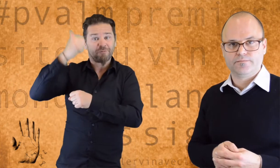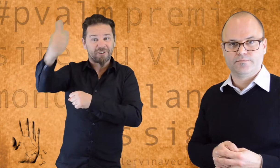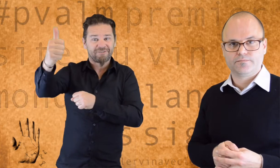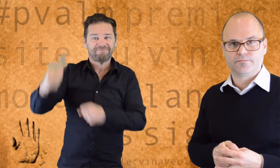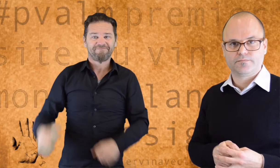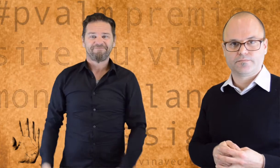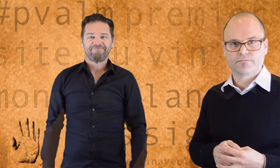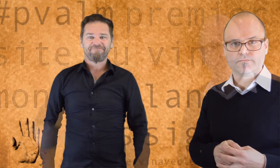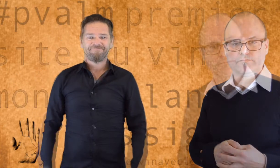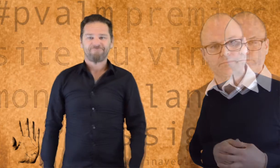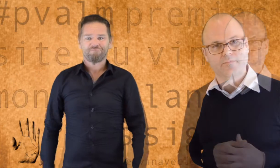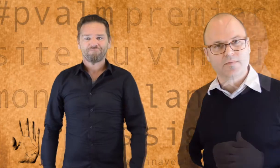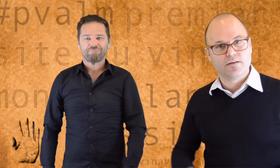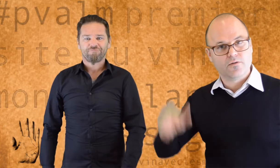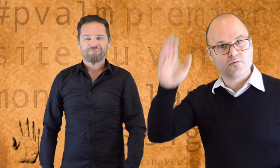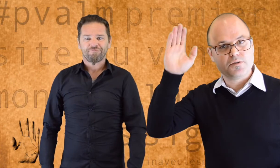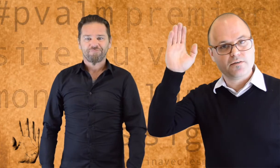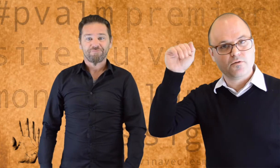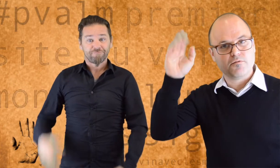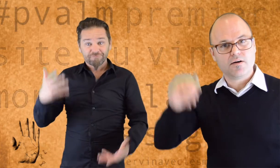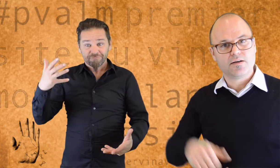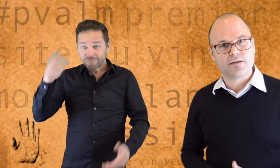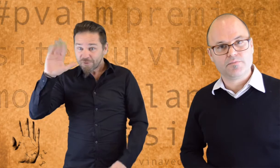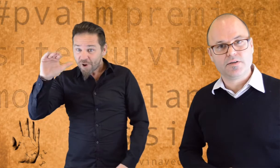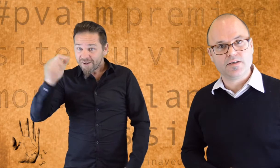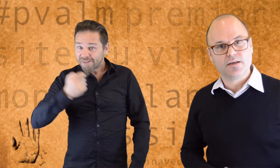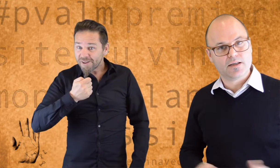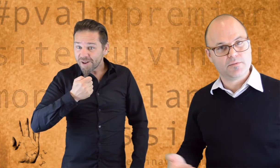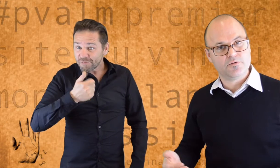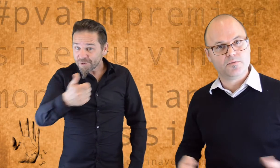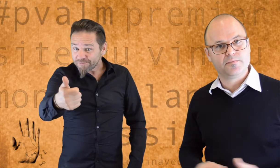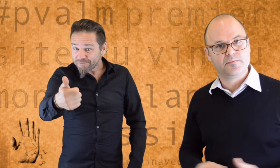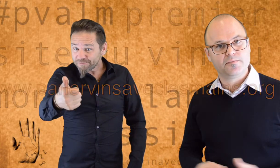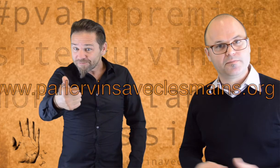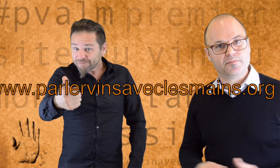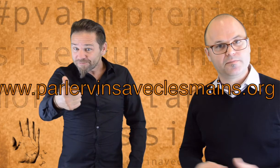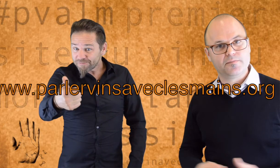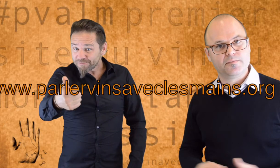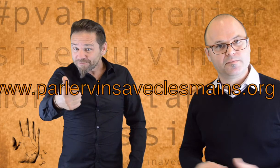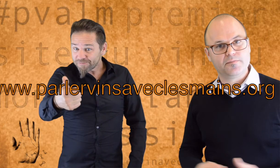On vous dit au revoir et puis à très bientôt.